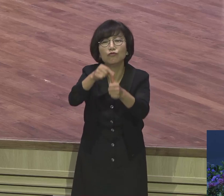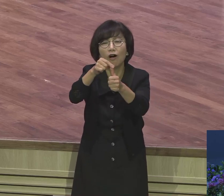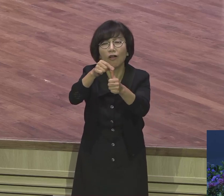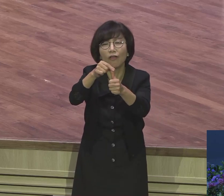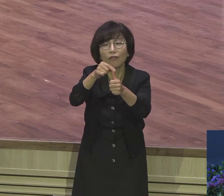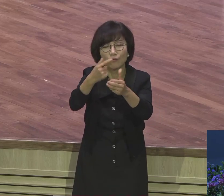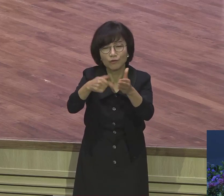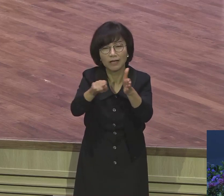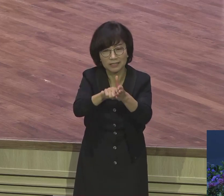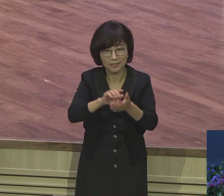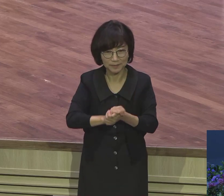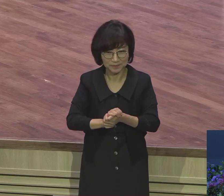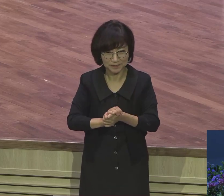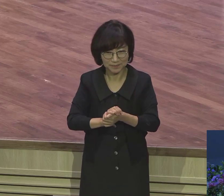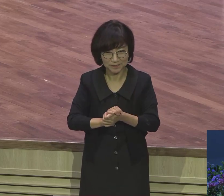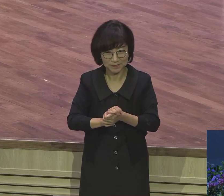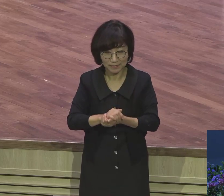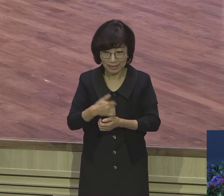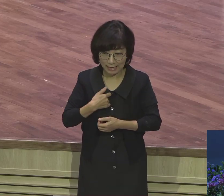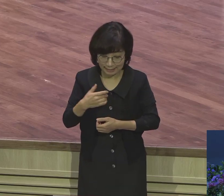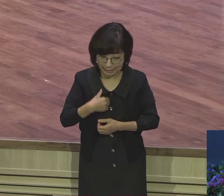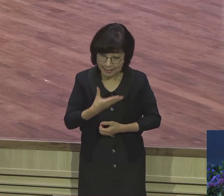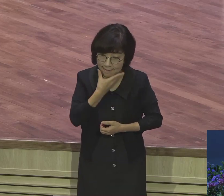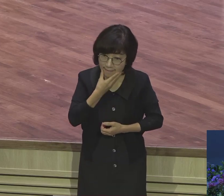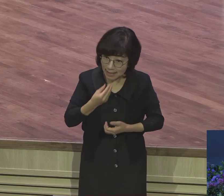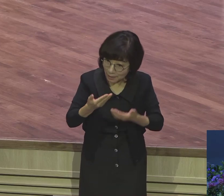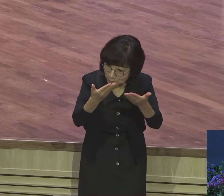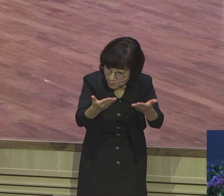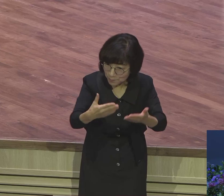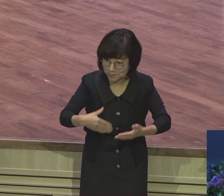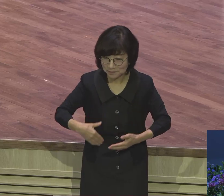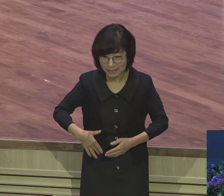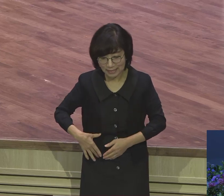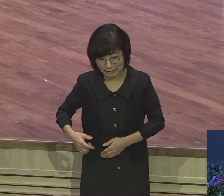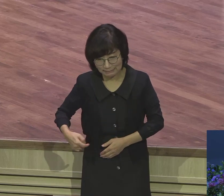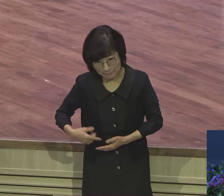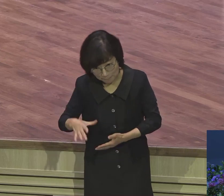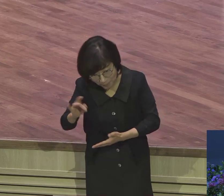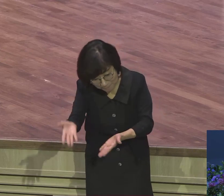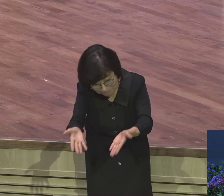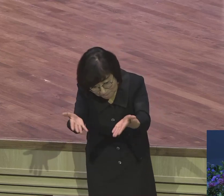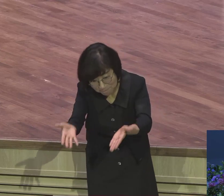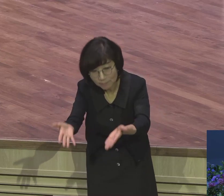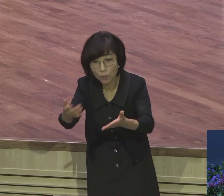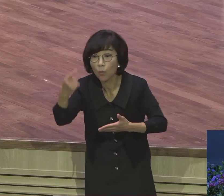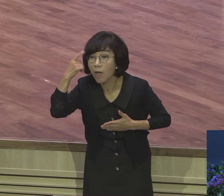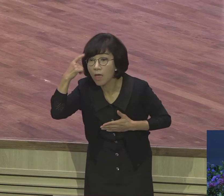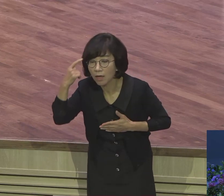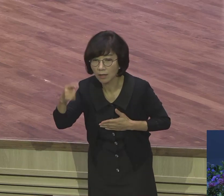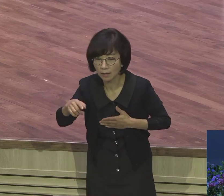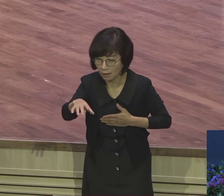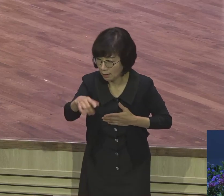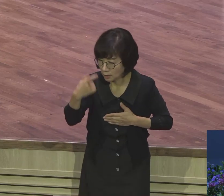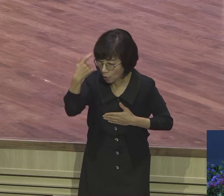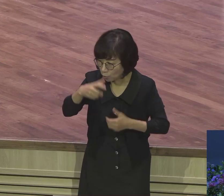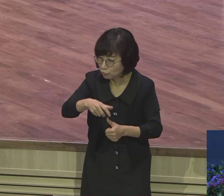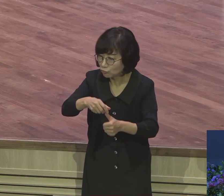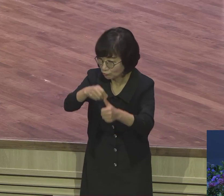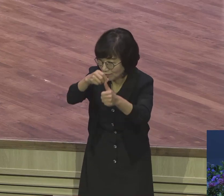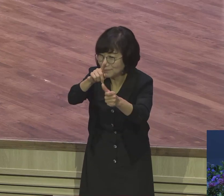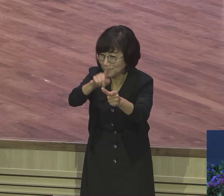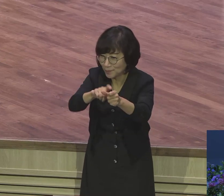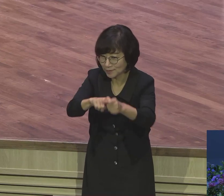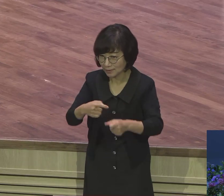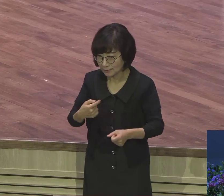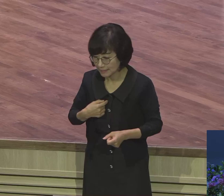저 생명 살려야지 목적이 생명 살리는 원리스에요. 생명 살리는데 생명 살리는 의식을 가져주셔야 돼요. 내